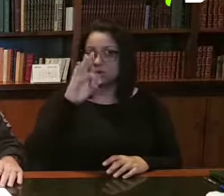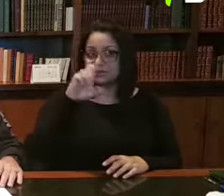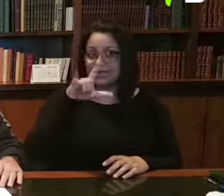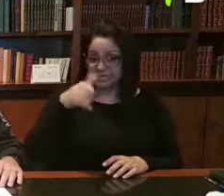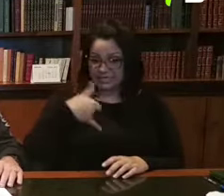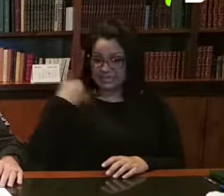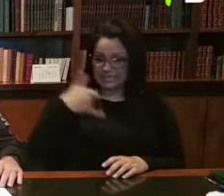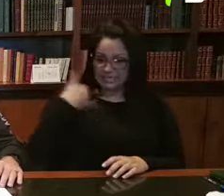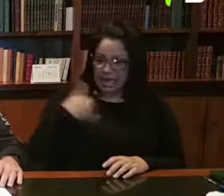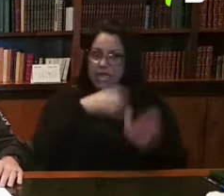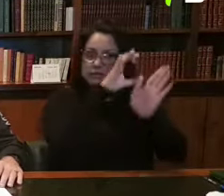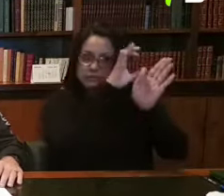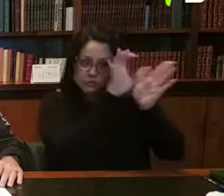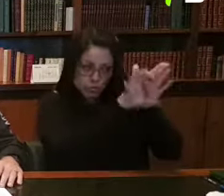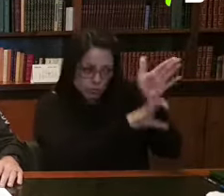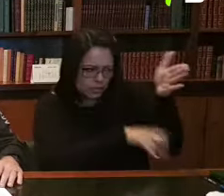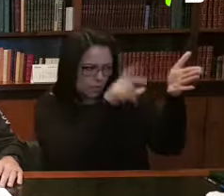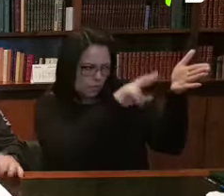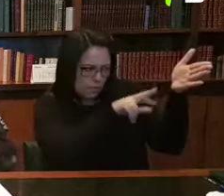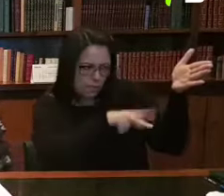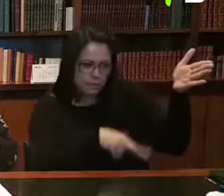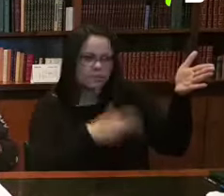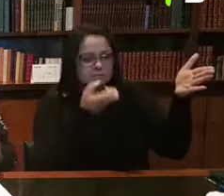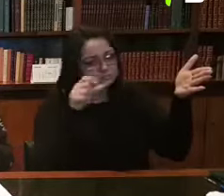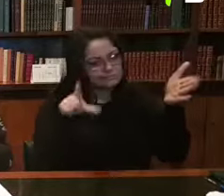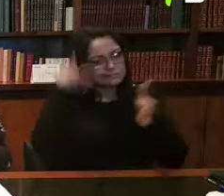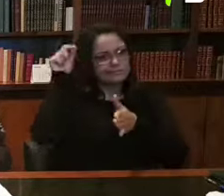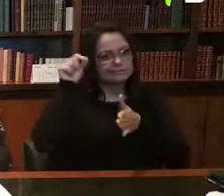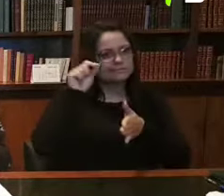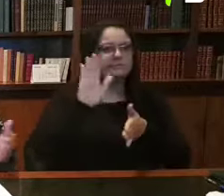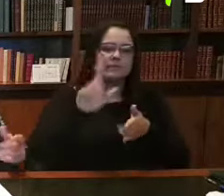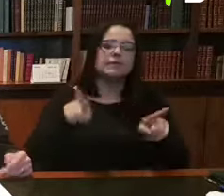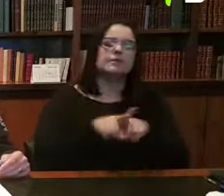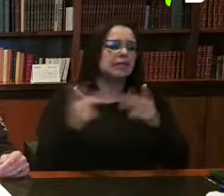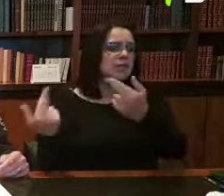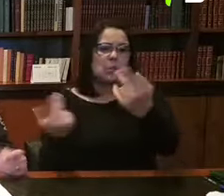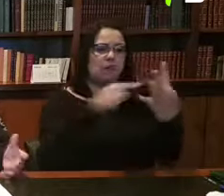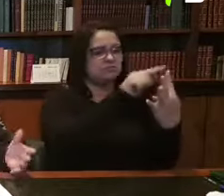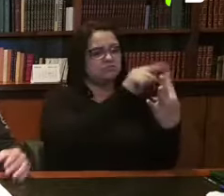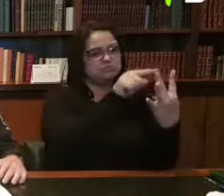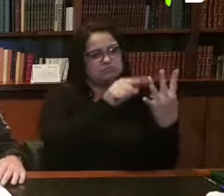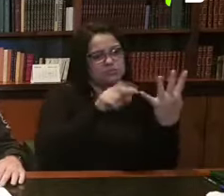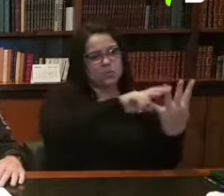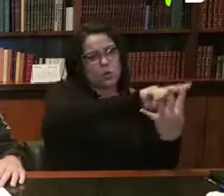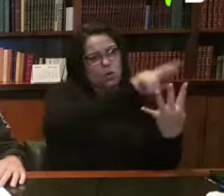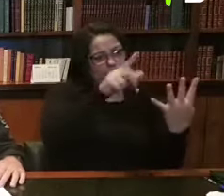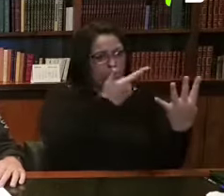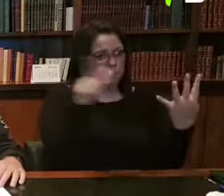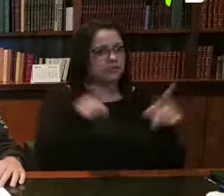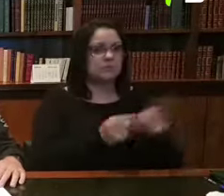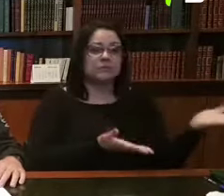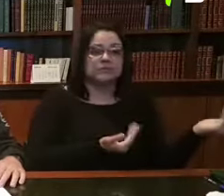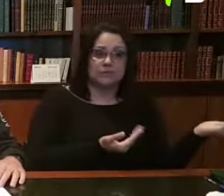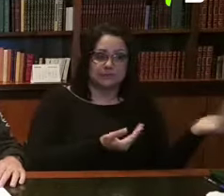a ter um currículo mais extenso mas também tantas virtudes quanto tem também o pro outro